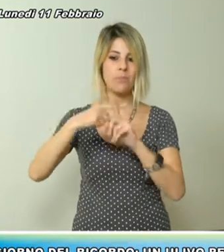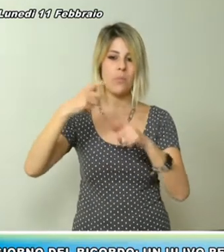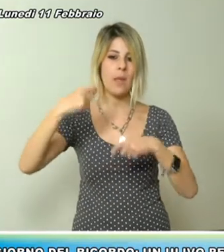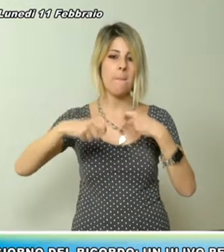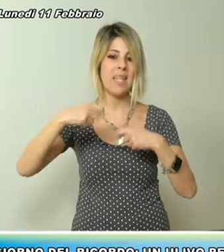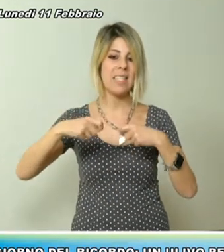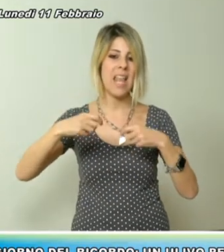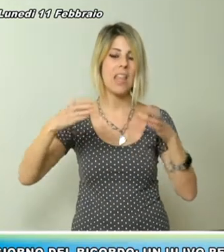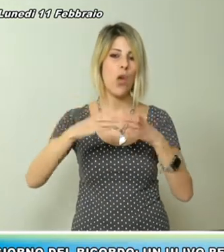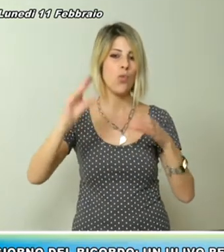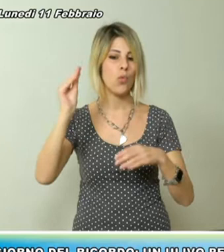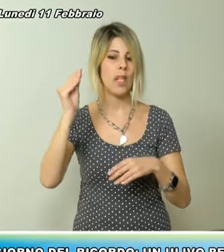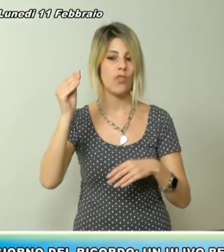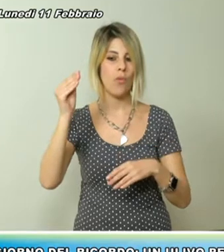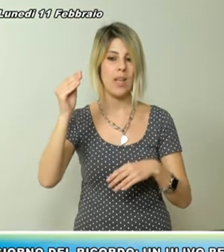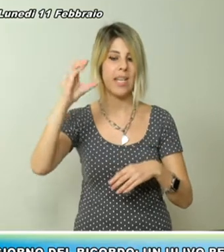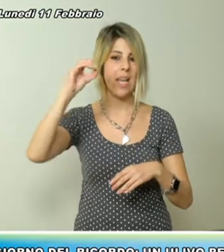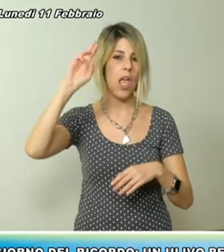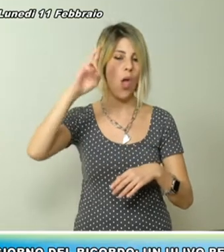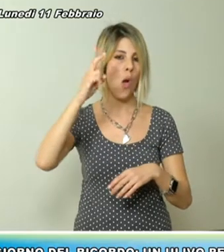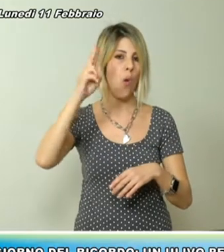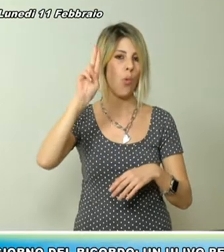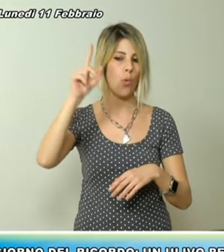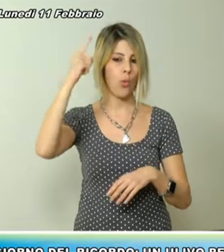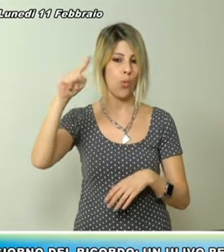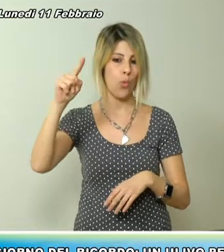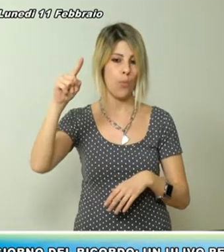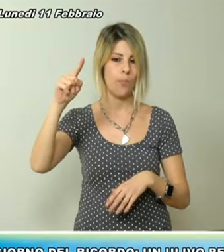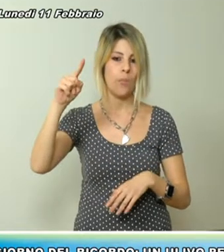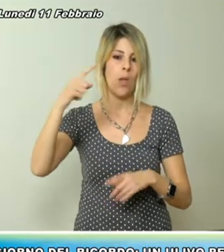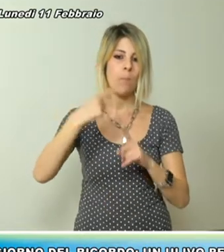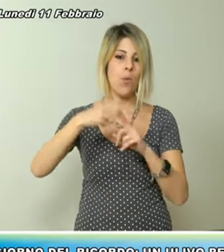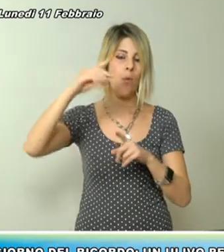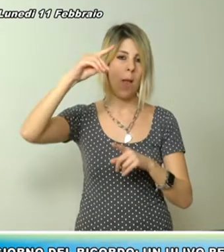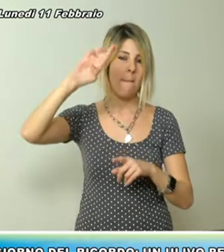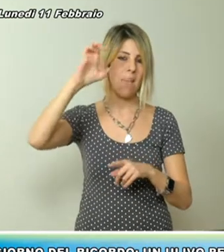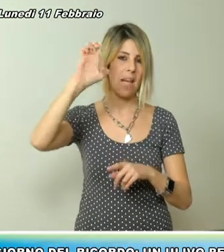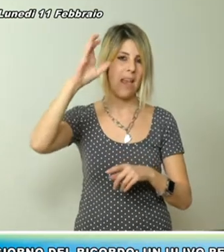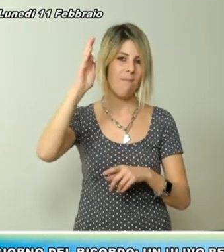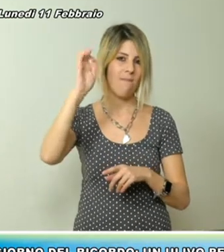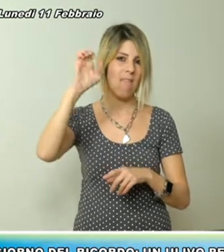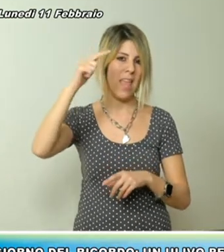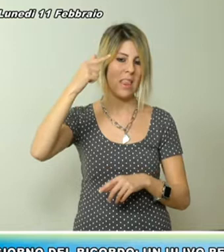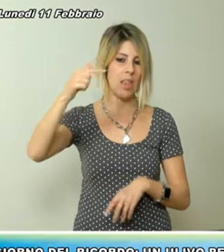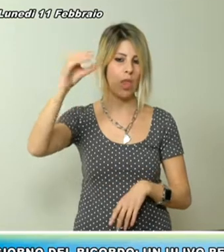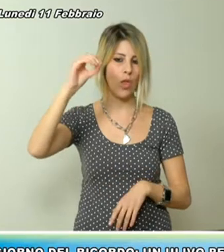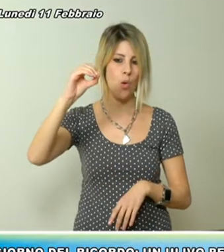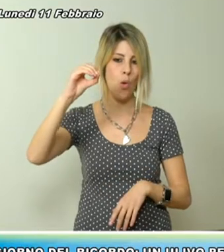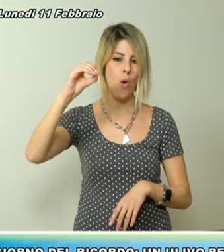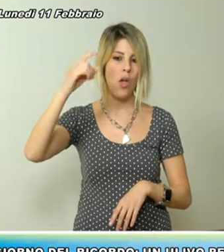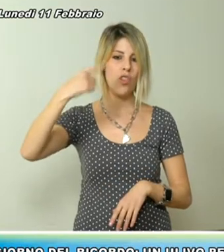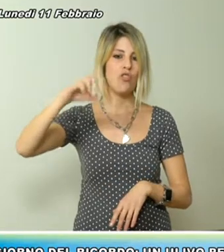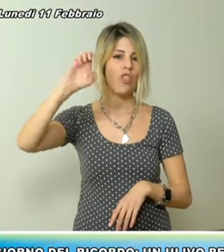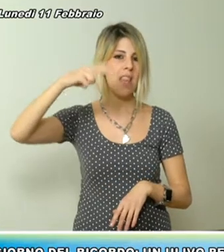e del presidente della consulta giovanile, Emanuele Orrù, dal prefetto Gennaro